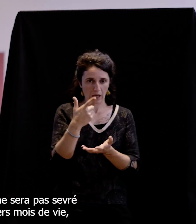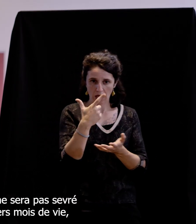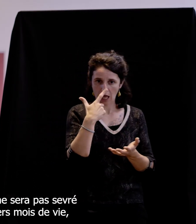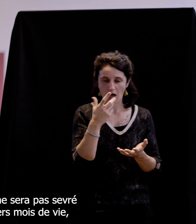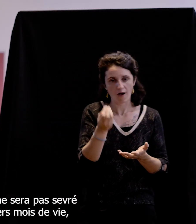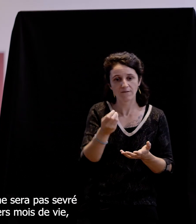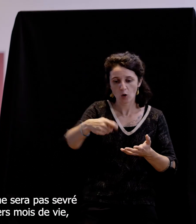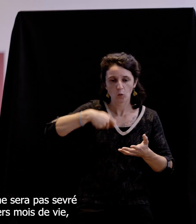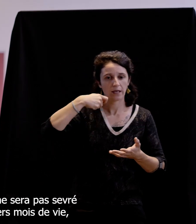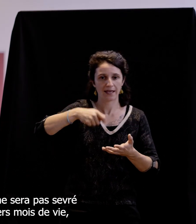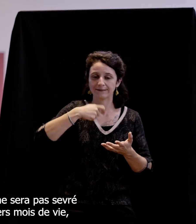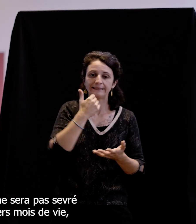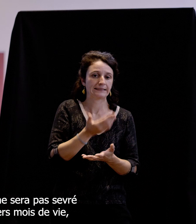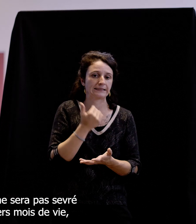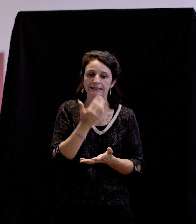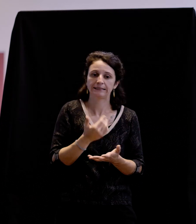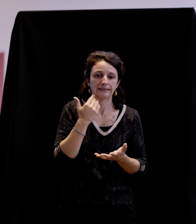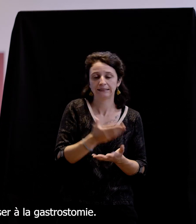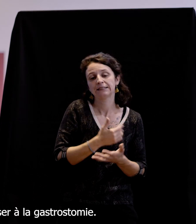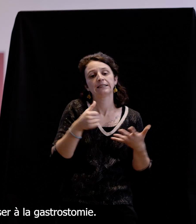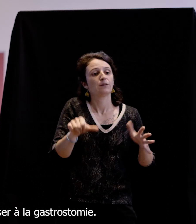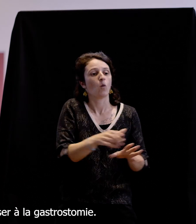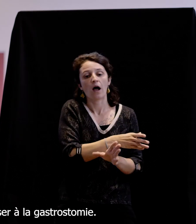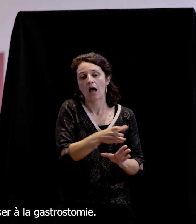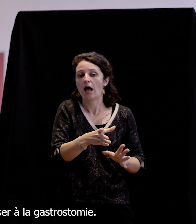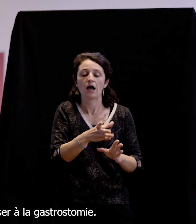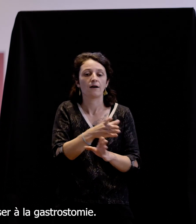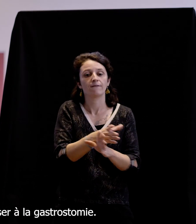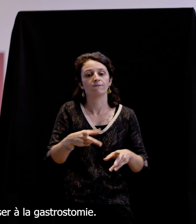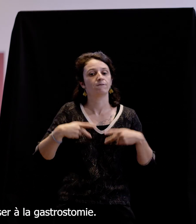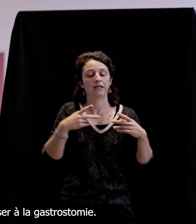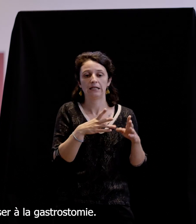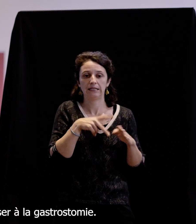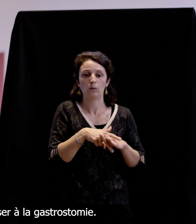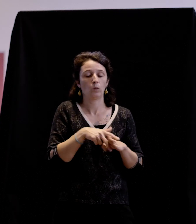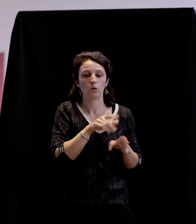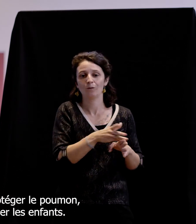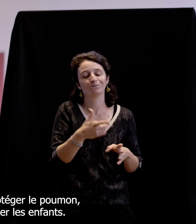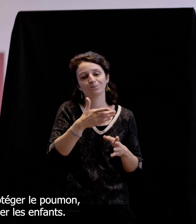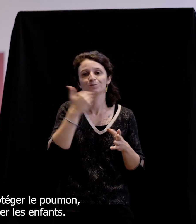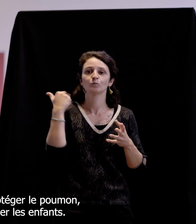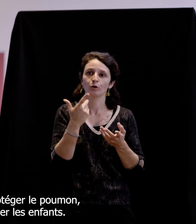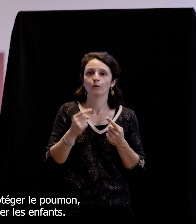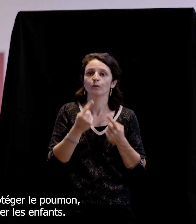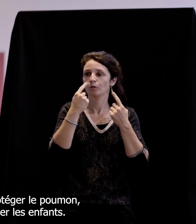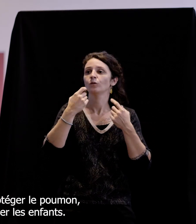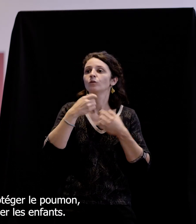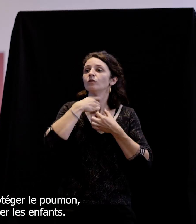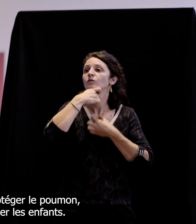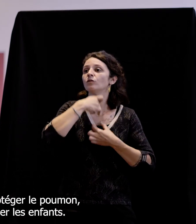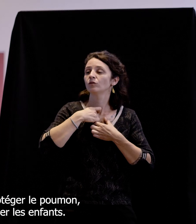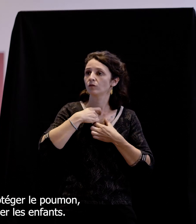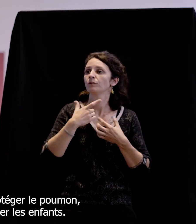la cuillère et qu'il sera pas sevré dans les 6 premiers mois de vie, c'est raisonnable de passer à la gastrostomie. Il faut essayer de protéger le